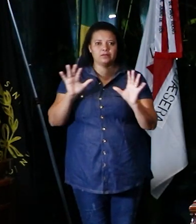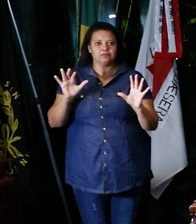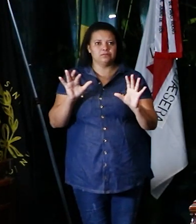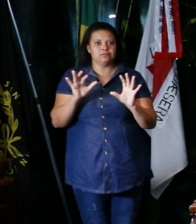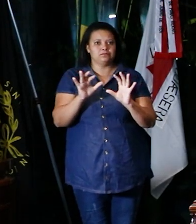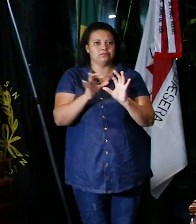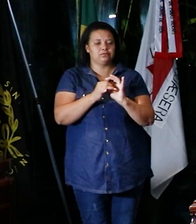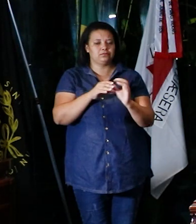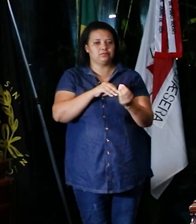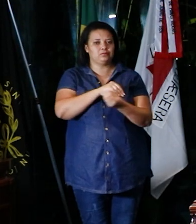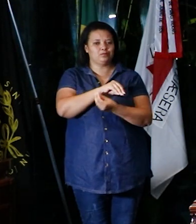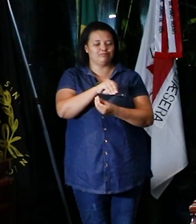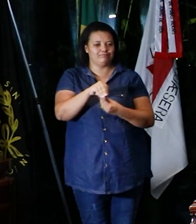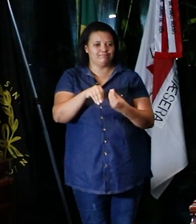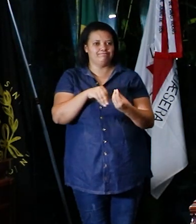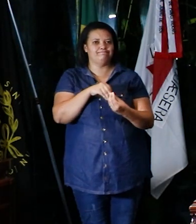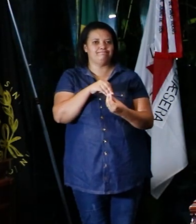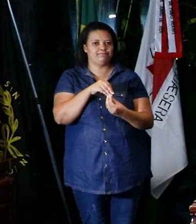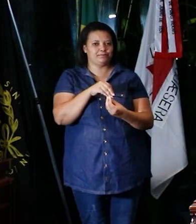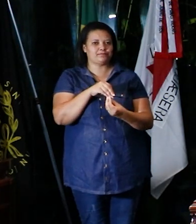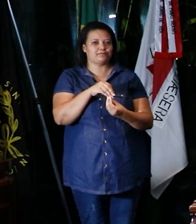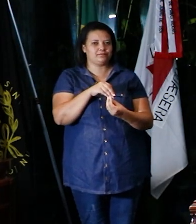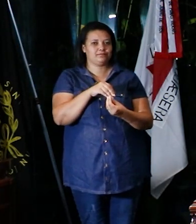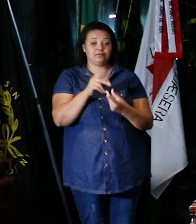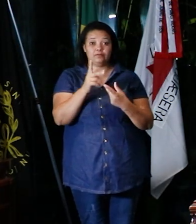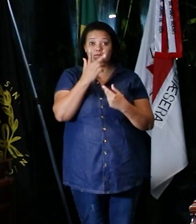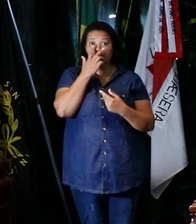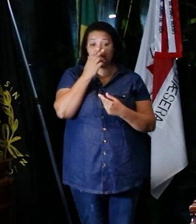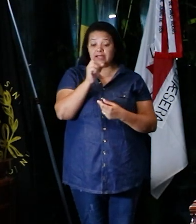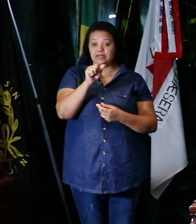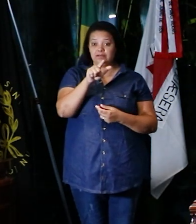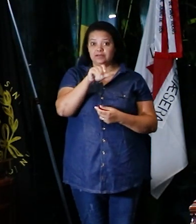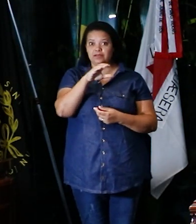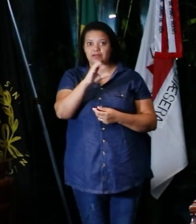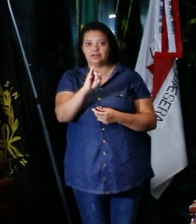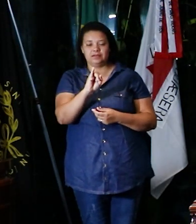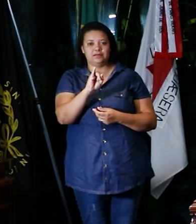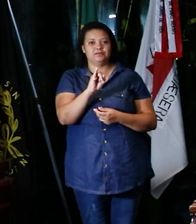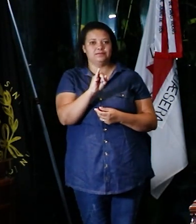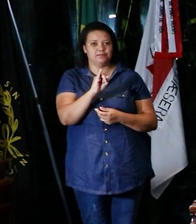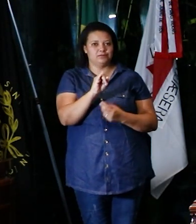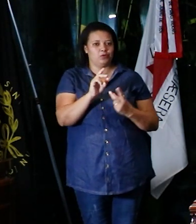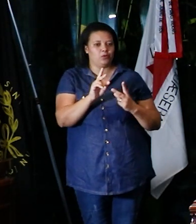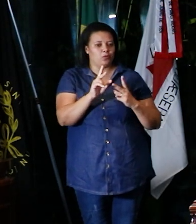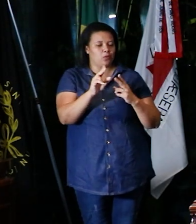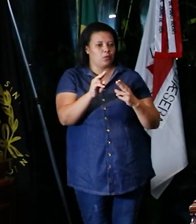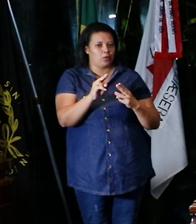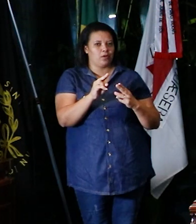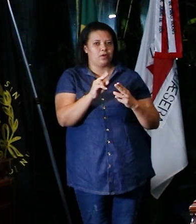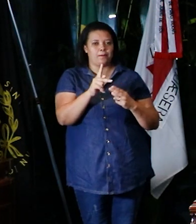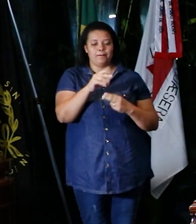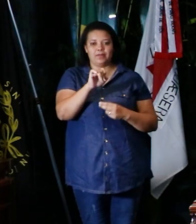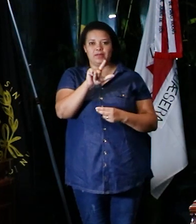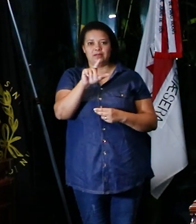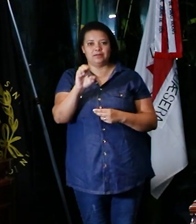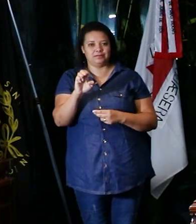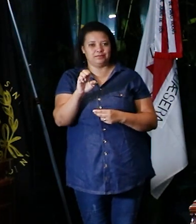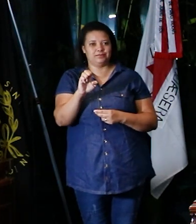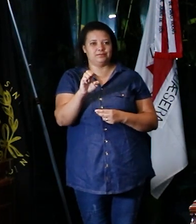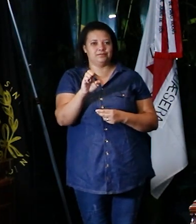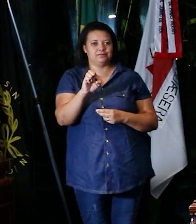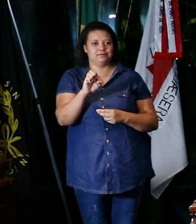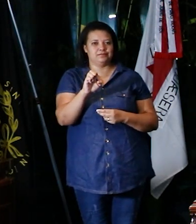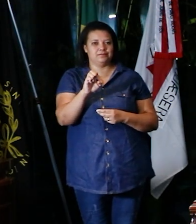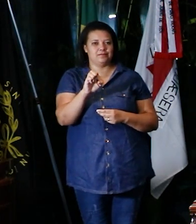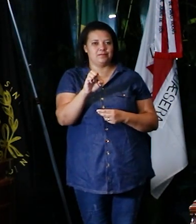começa a mistura fina? Saci pererê, saci pelelê, só pelê, pelé na